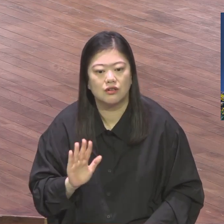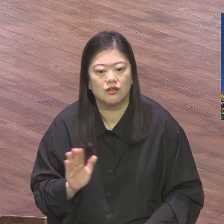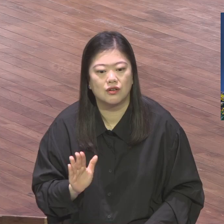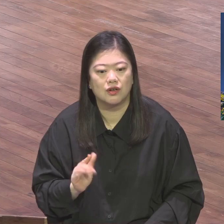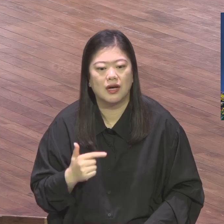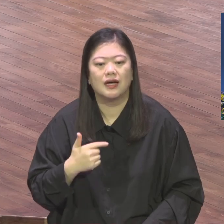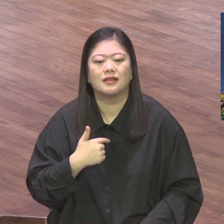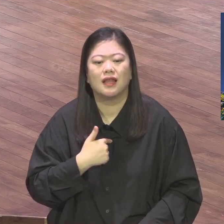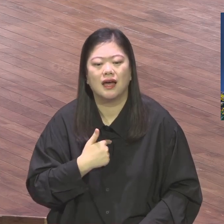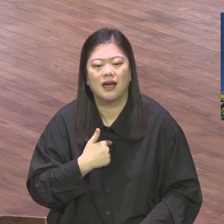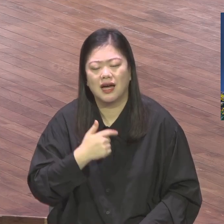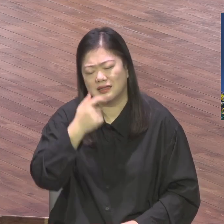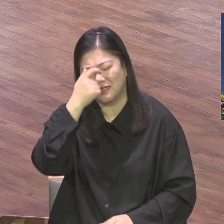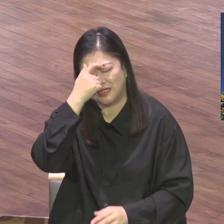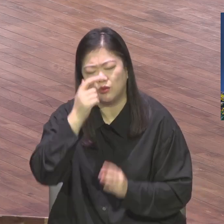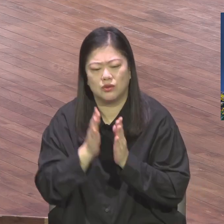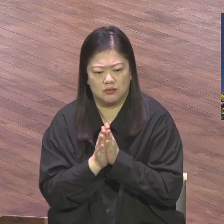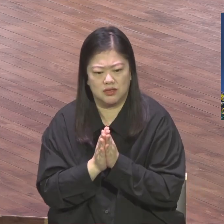제일 기도 안 하는 게 교육자입니다.